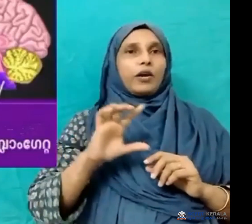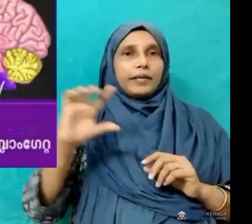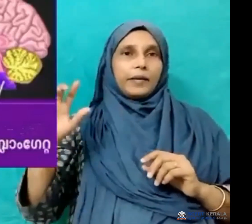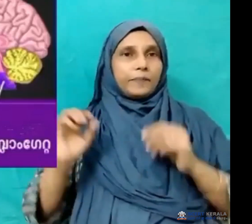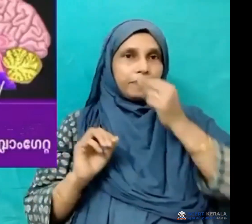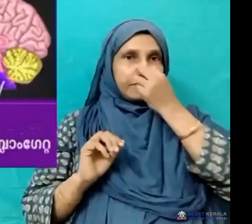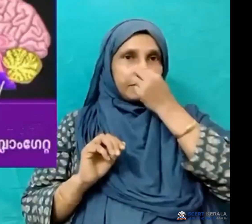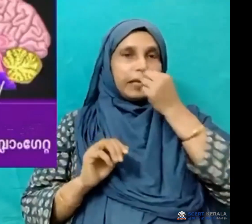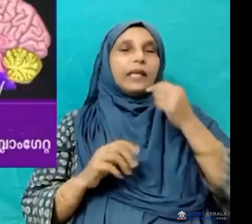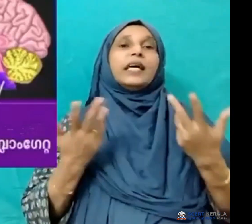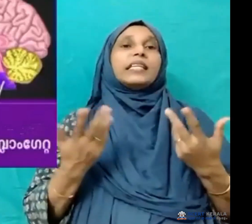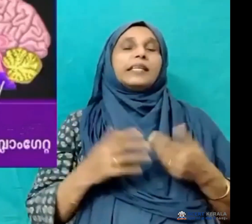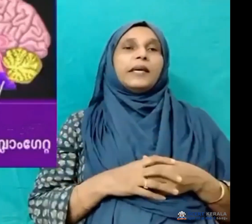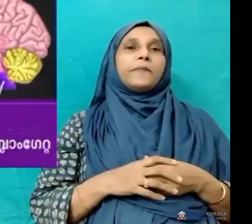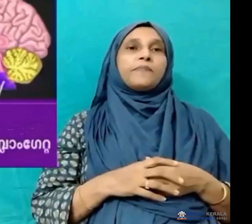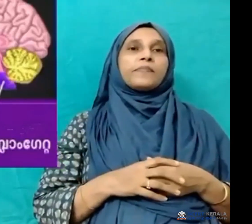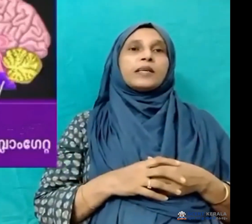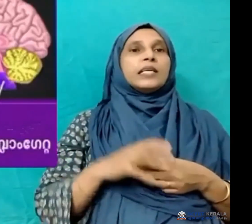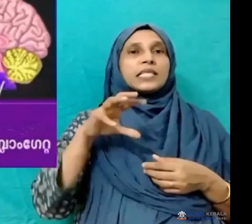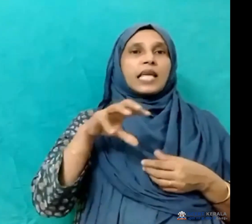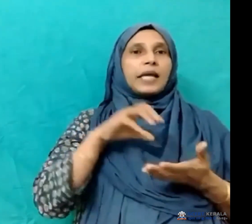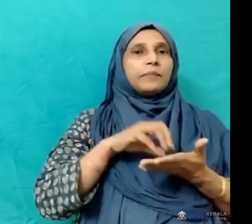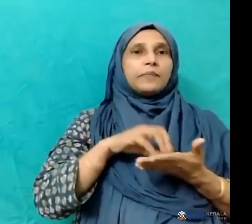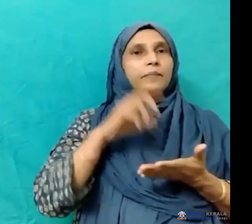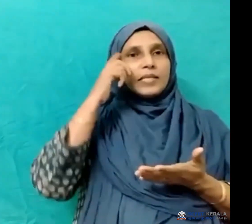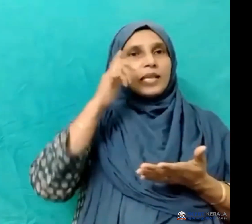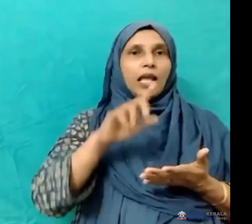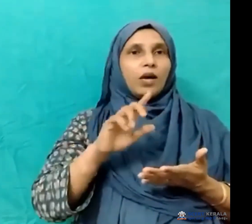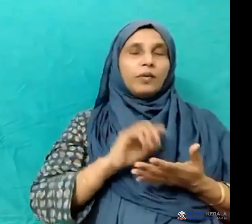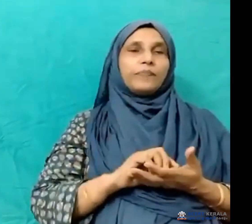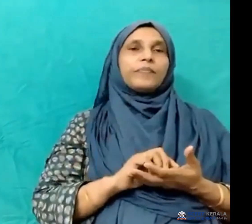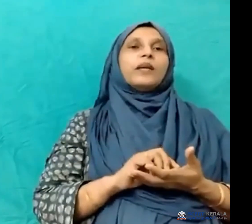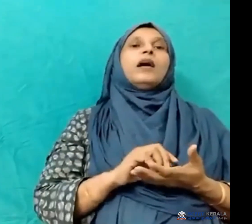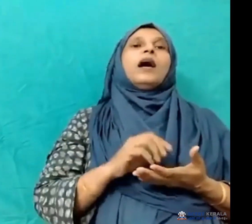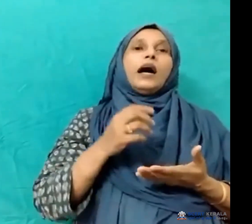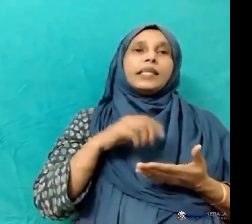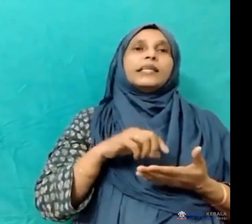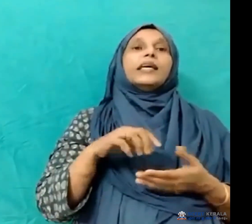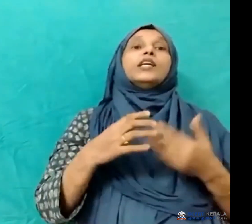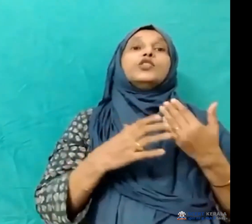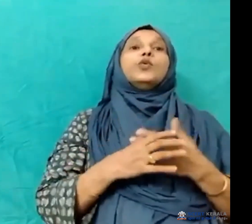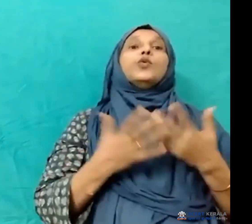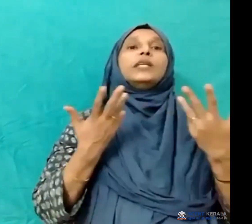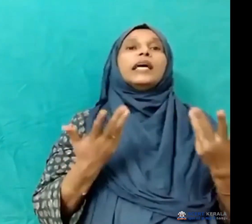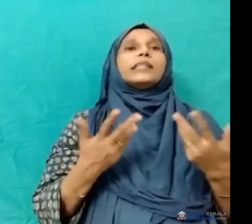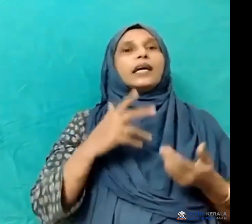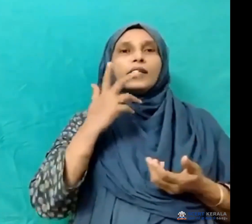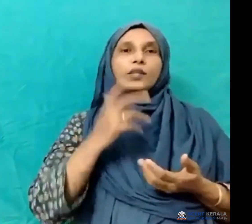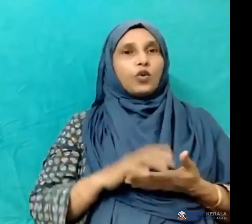ഒബ്ലോങ്കേറ്റ. ഇനി അതിന്റെ സ്ഥാനം മനസ്സിലായല്ലോ. അതിന്റെ ജോലി എന്താണ്